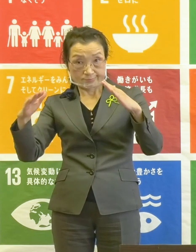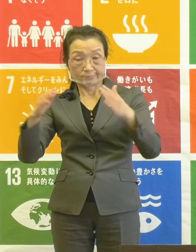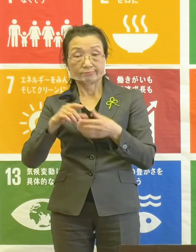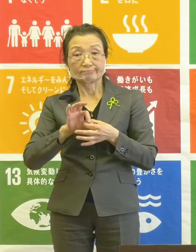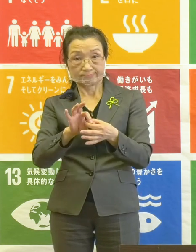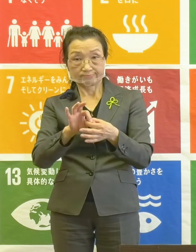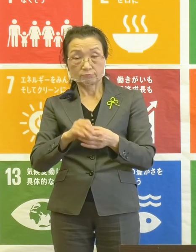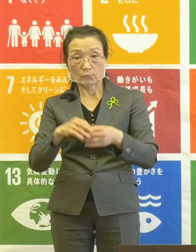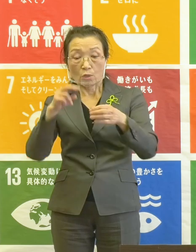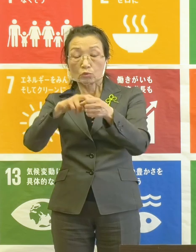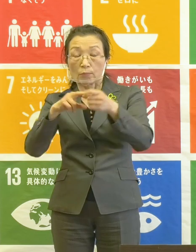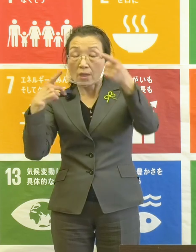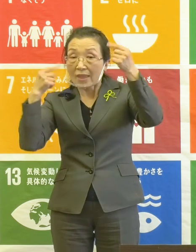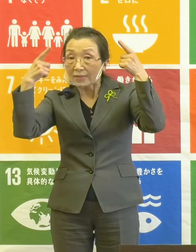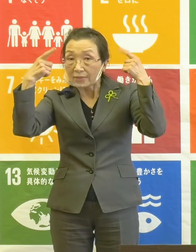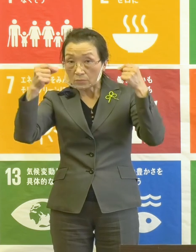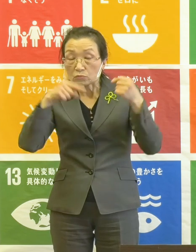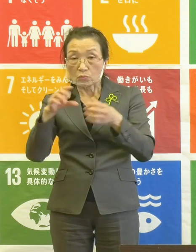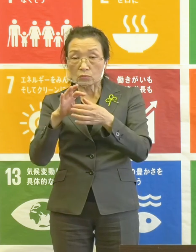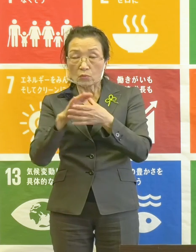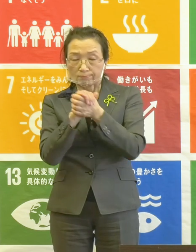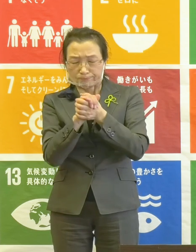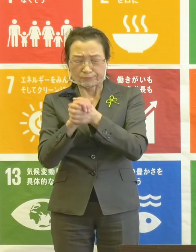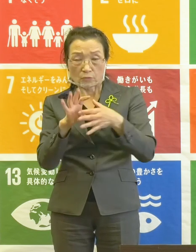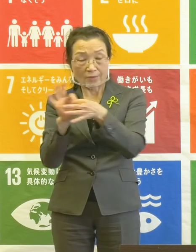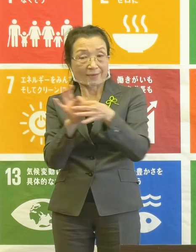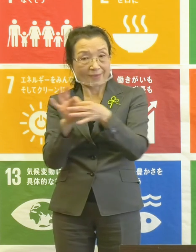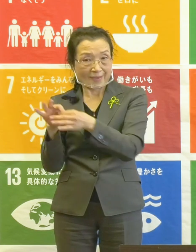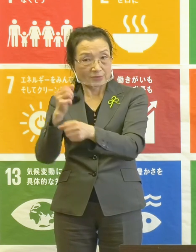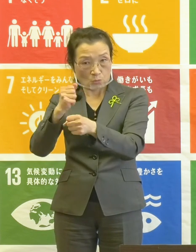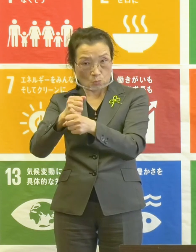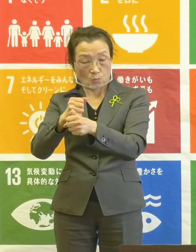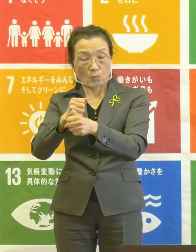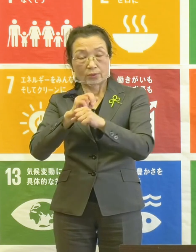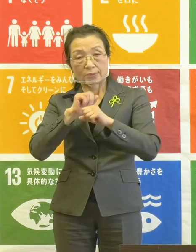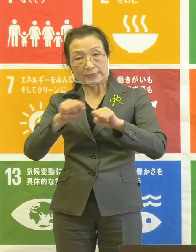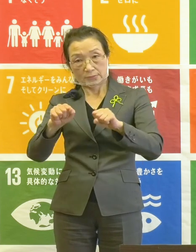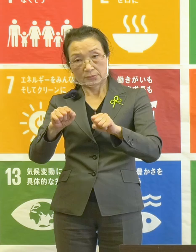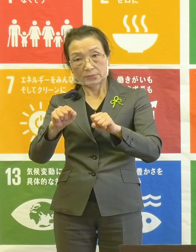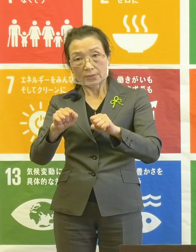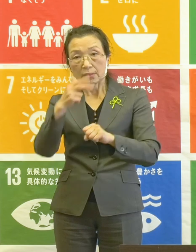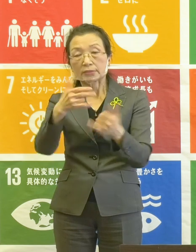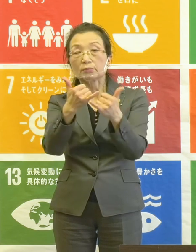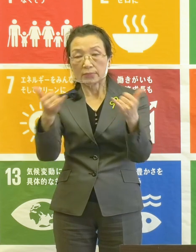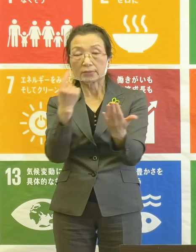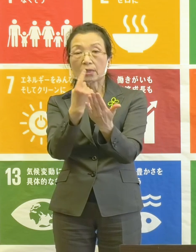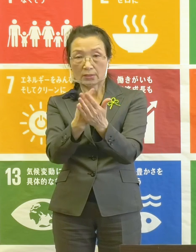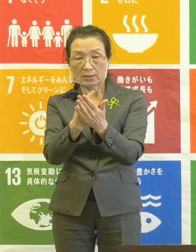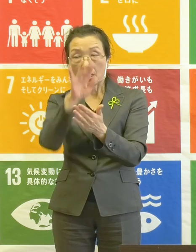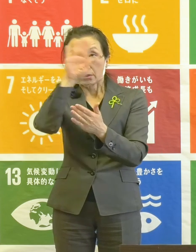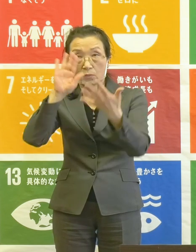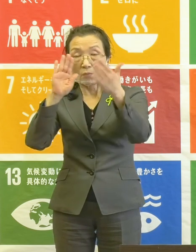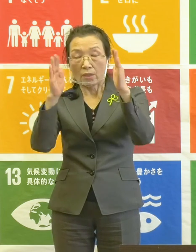宇都宮大学との友好連携協定に基づく連携事業として実施した市民参加による気候変